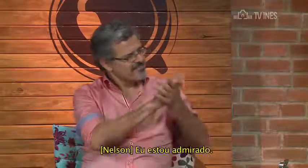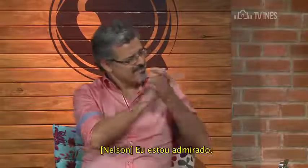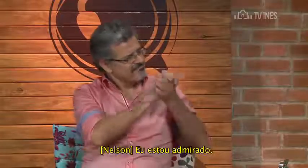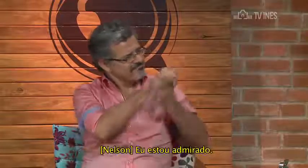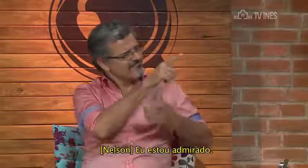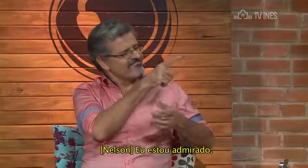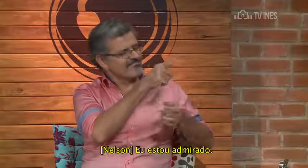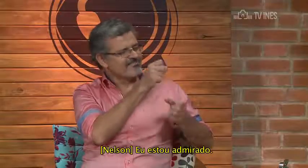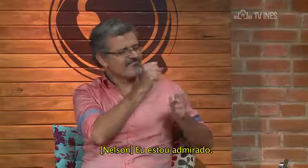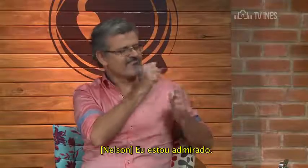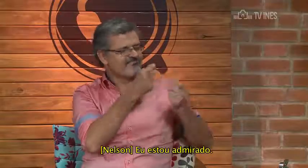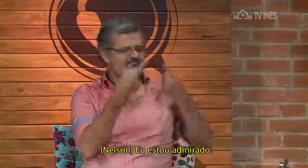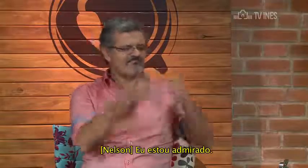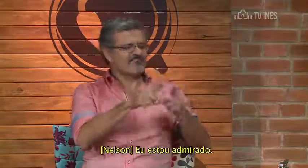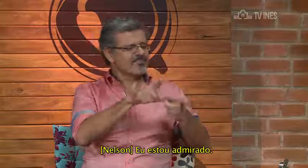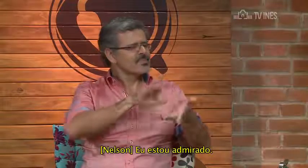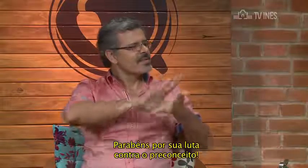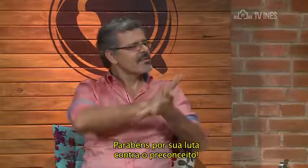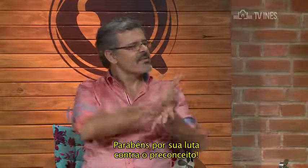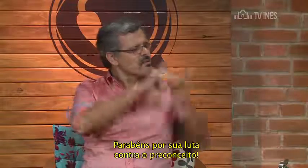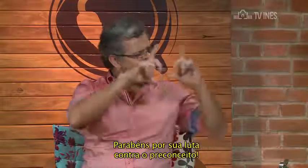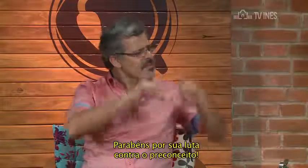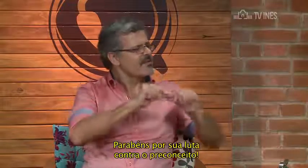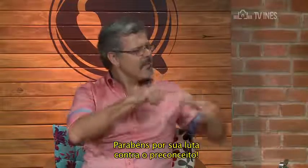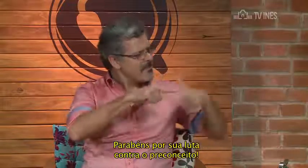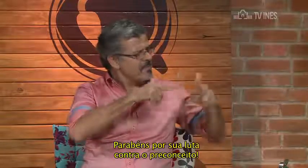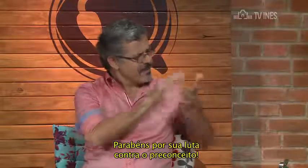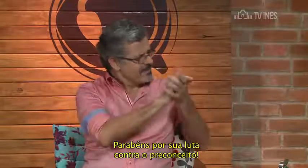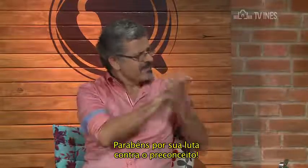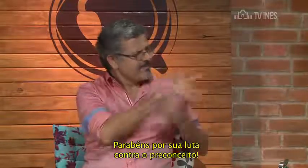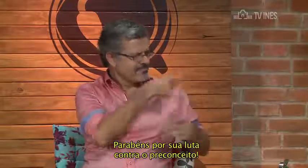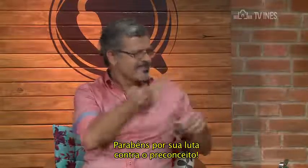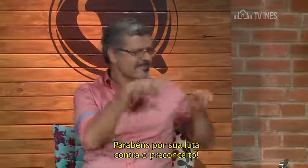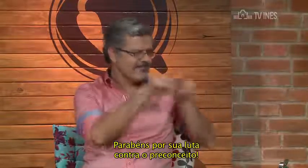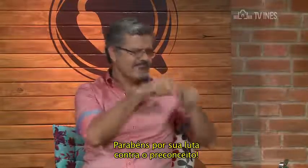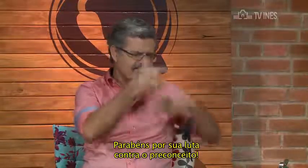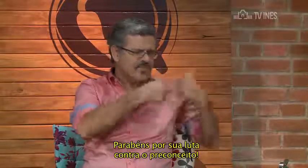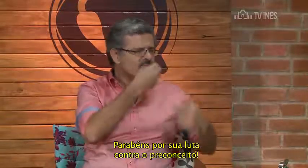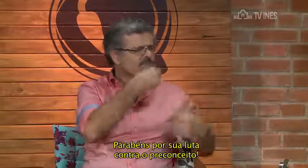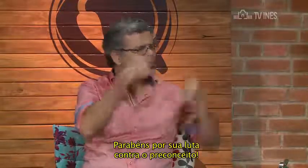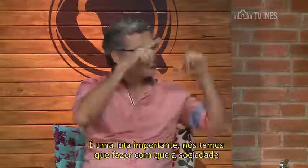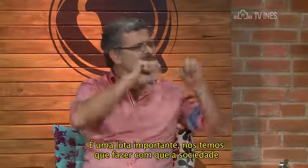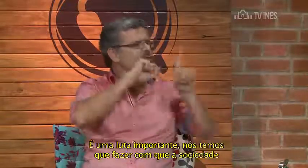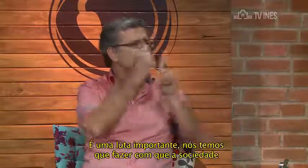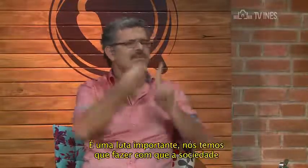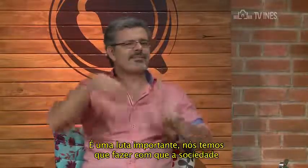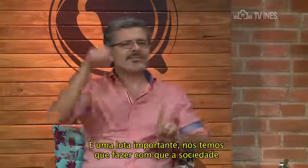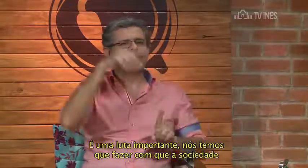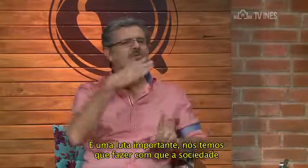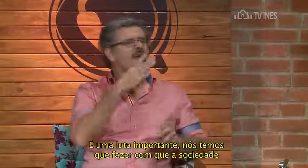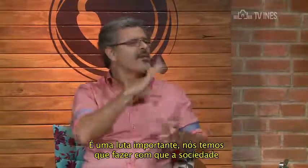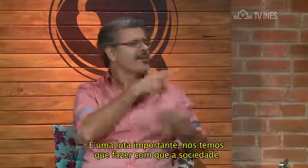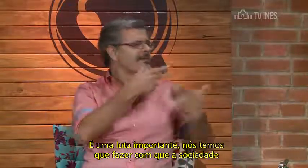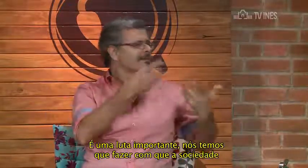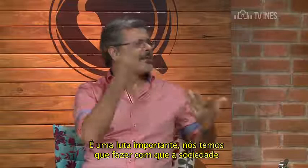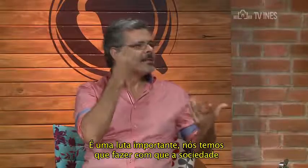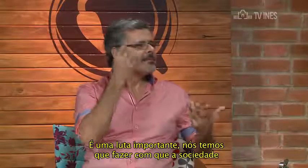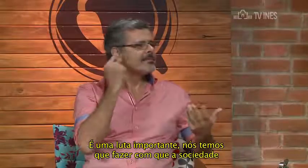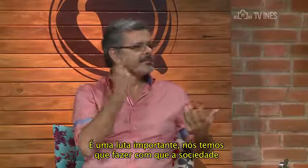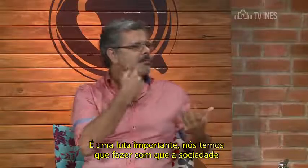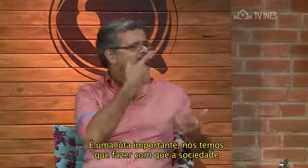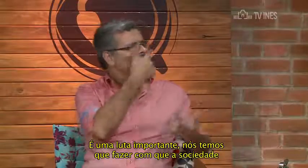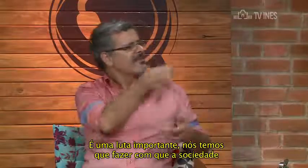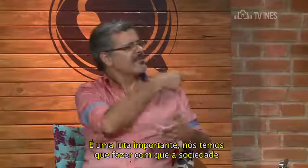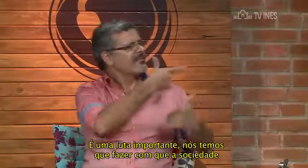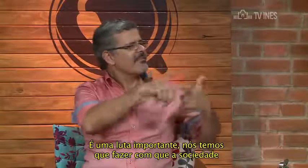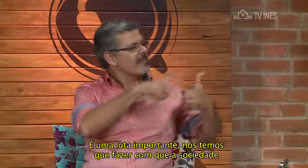Eu estou admirado. Parabéns por sua luta contra o preconceito. É uma luta importante. Nós temos que fazer